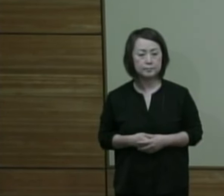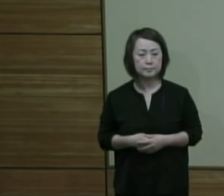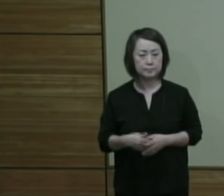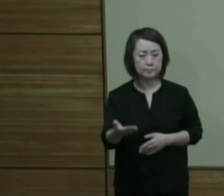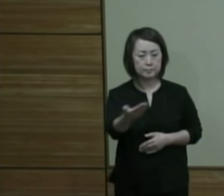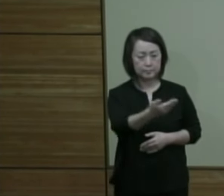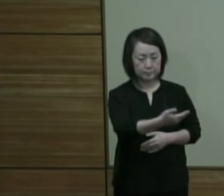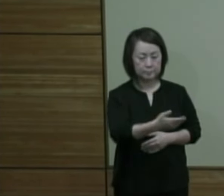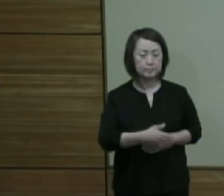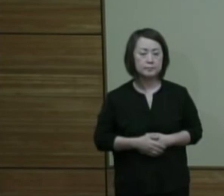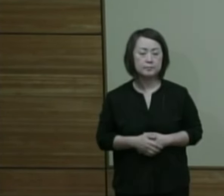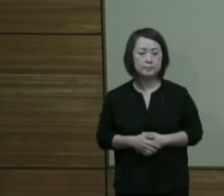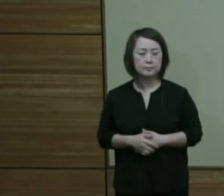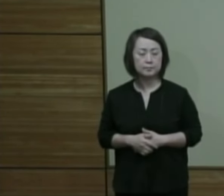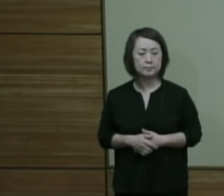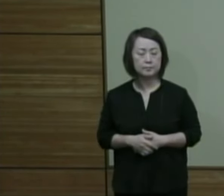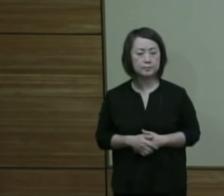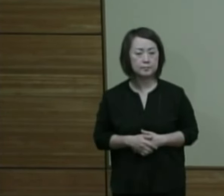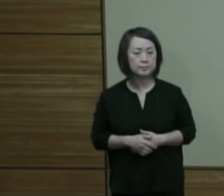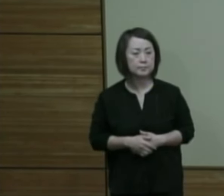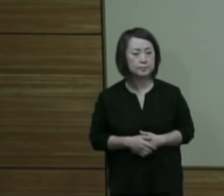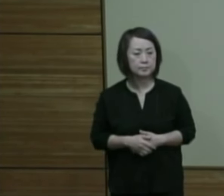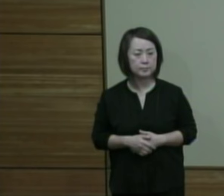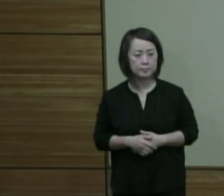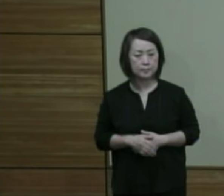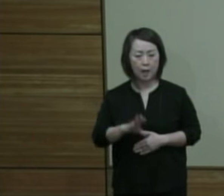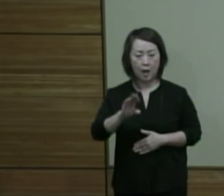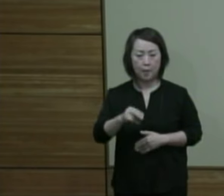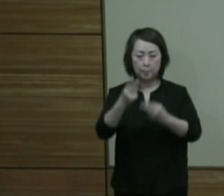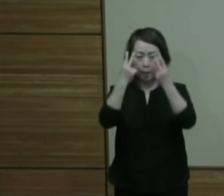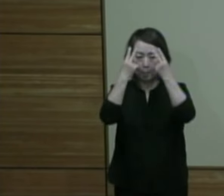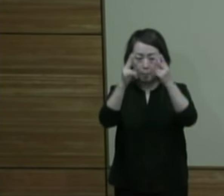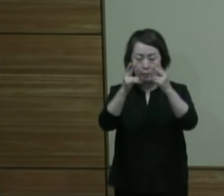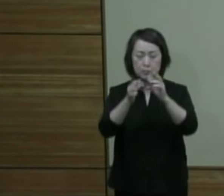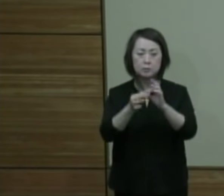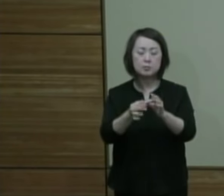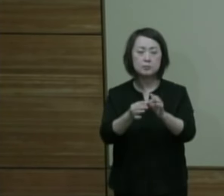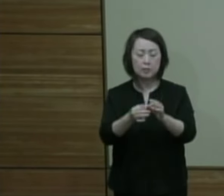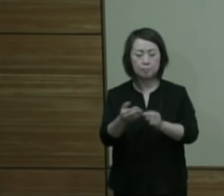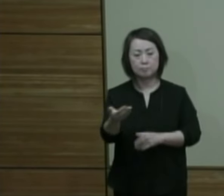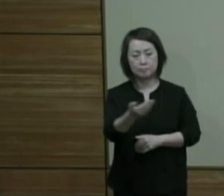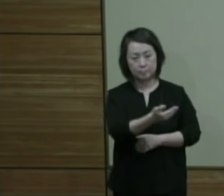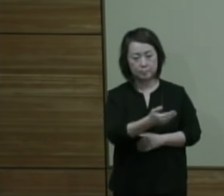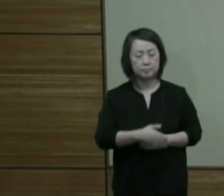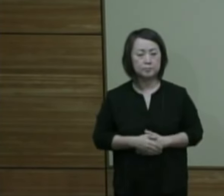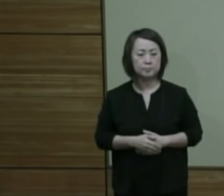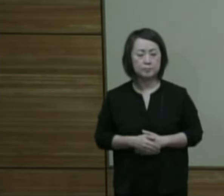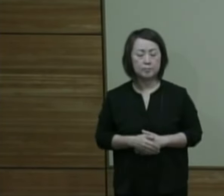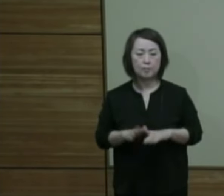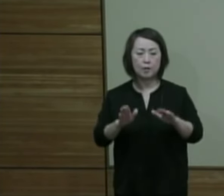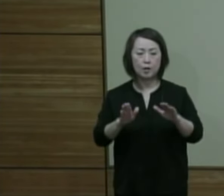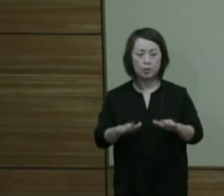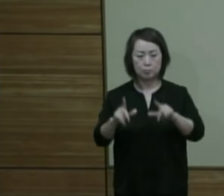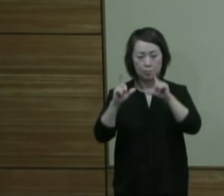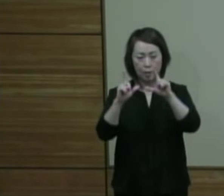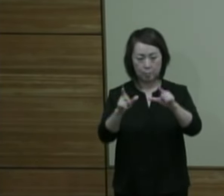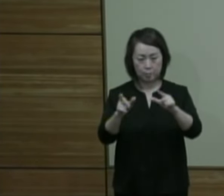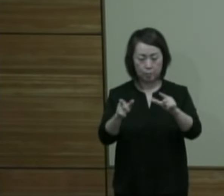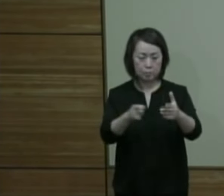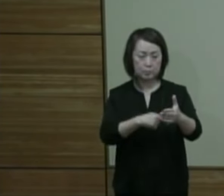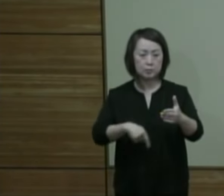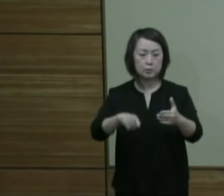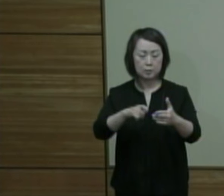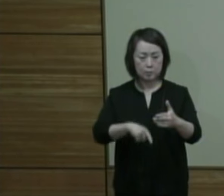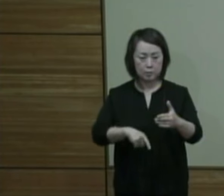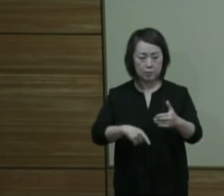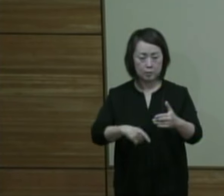日刊工業新聞の富井と申します。あの万博の件でお聞きします。あのまずあの今日あの発表されましたあの高